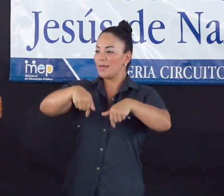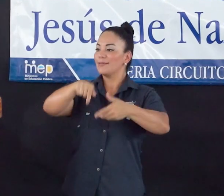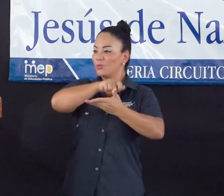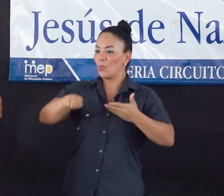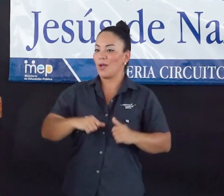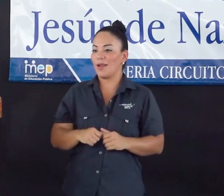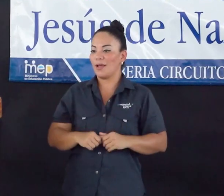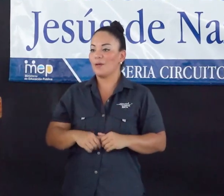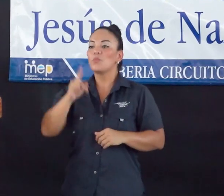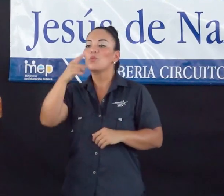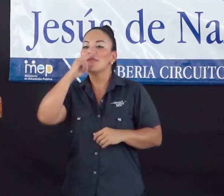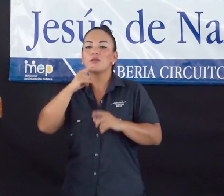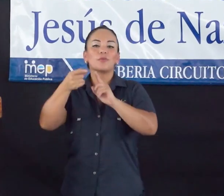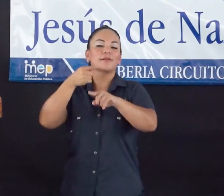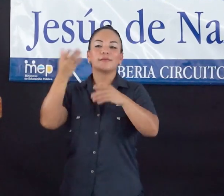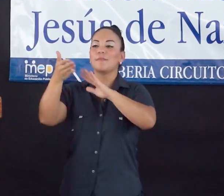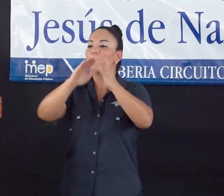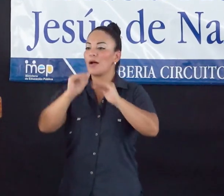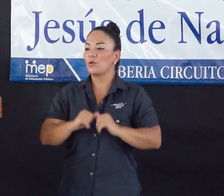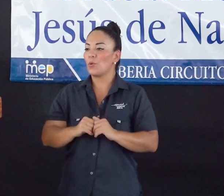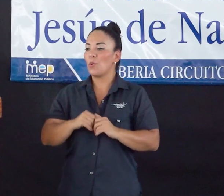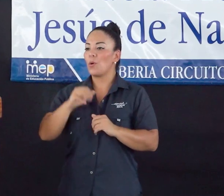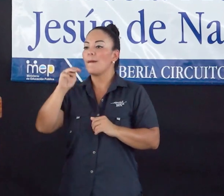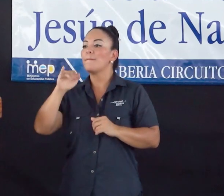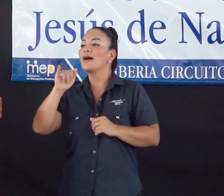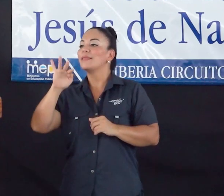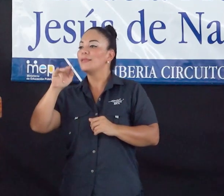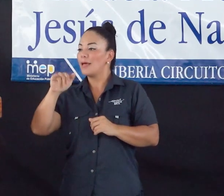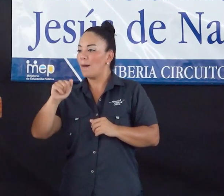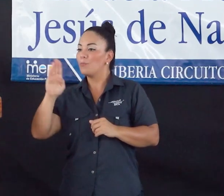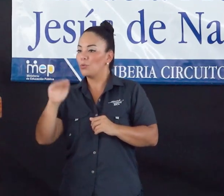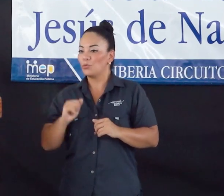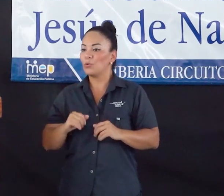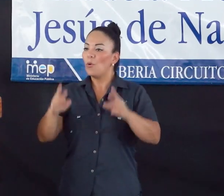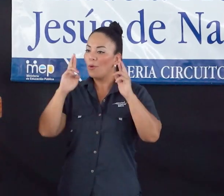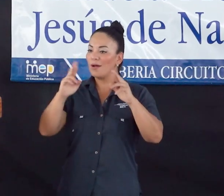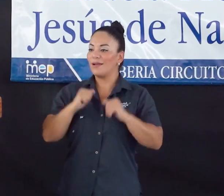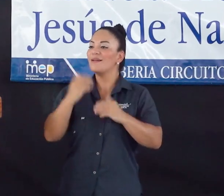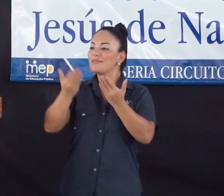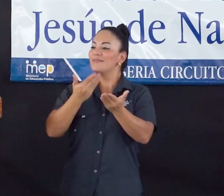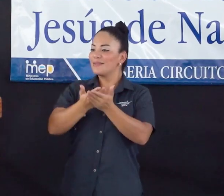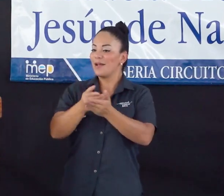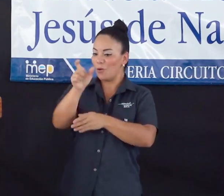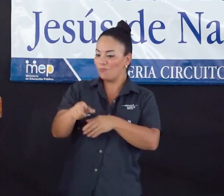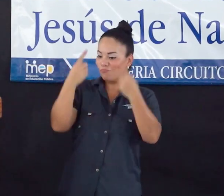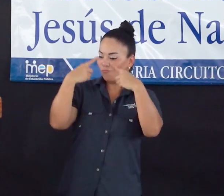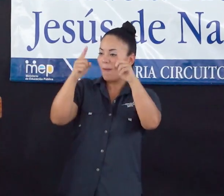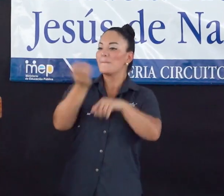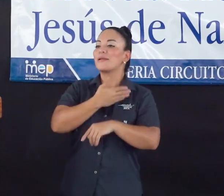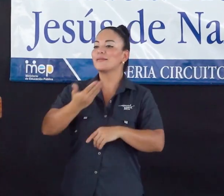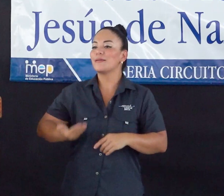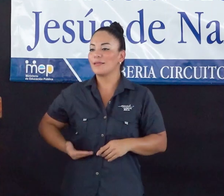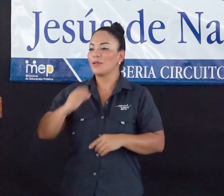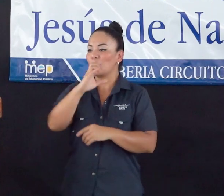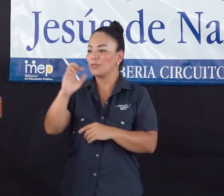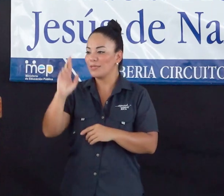niño que viene del barrio Martina Bustos, llega a ser presidente de